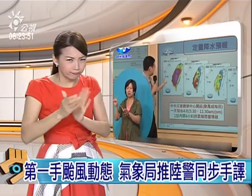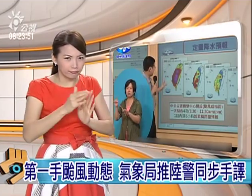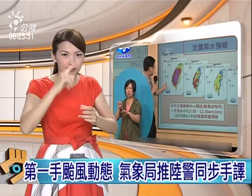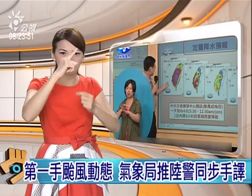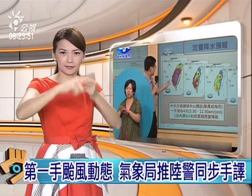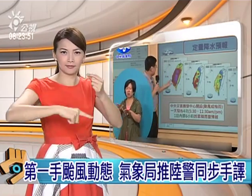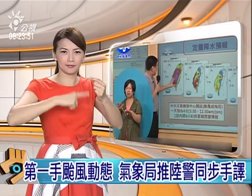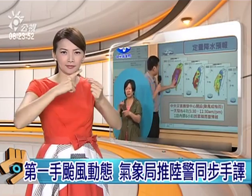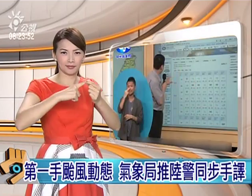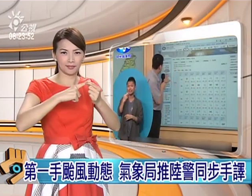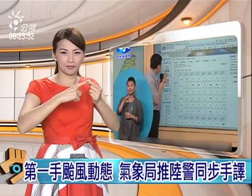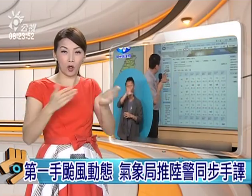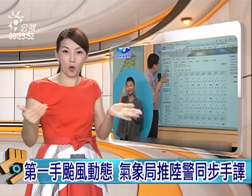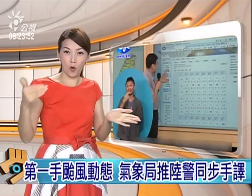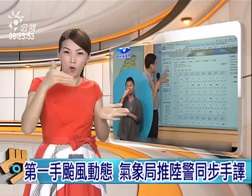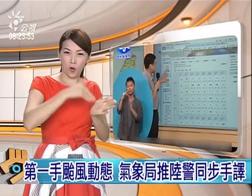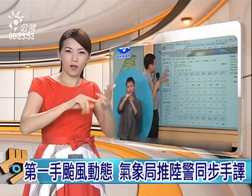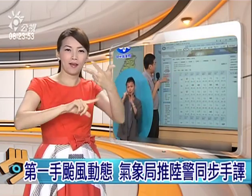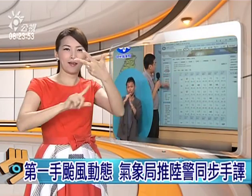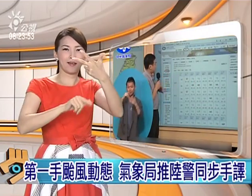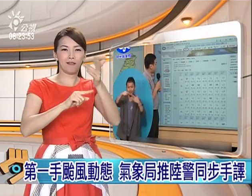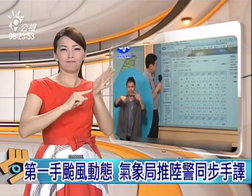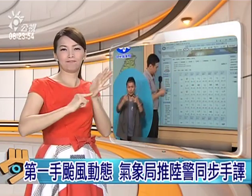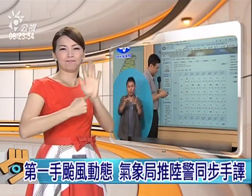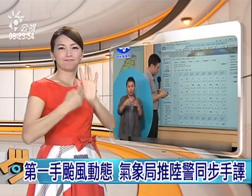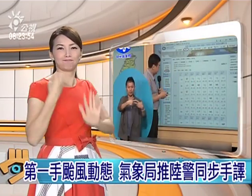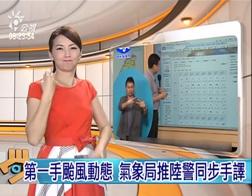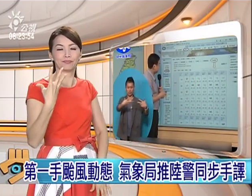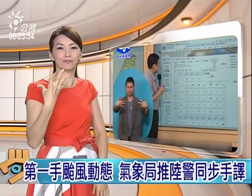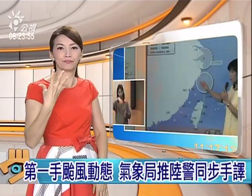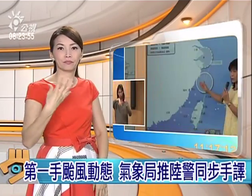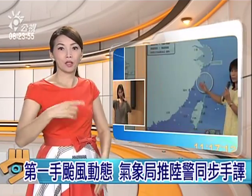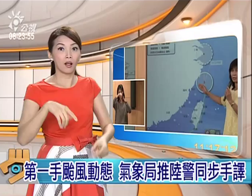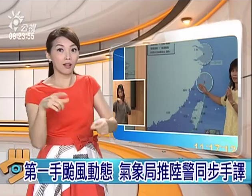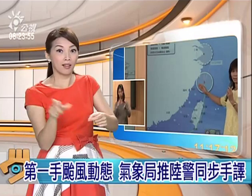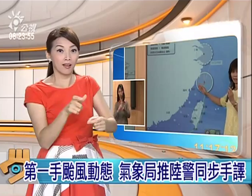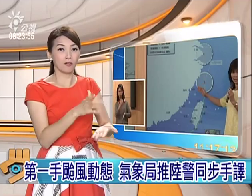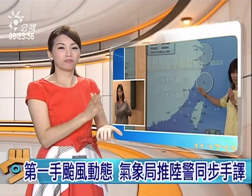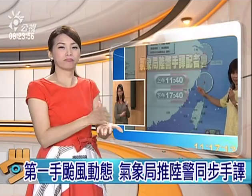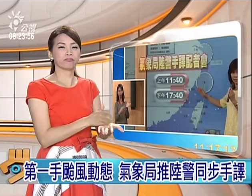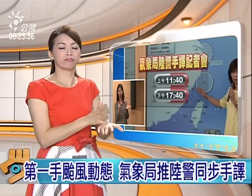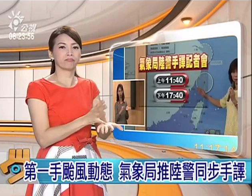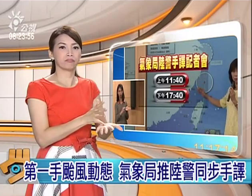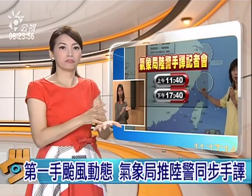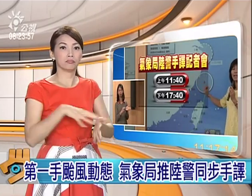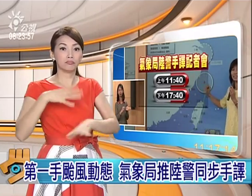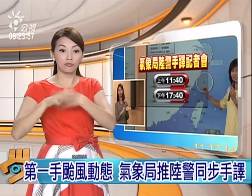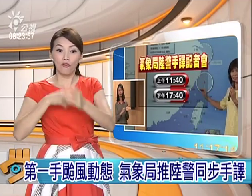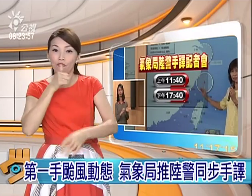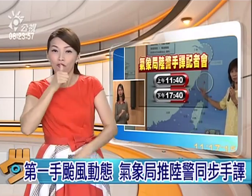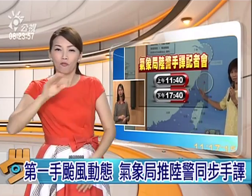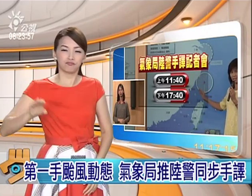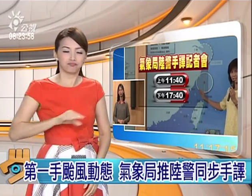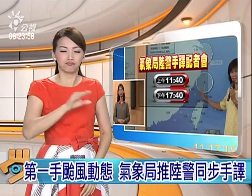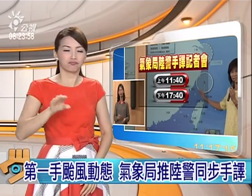局花了1年的时间筹备，终于在7月要推出台风快报同步手语翻译服